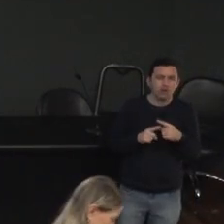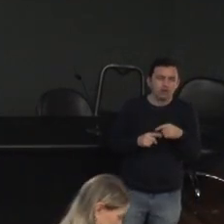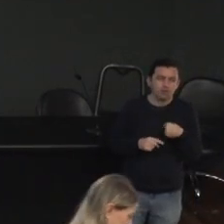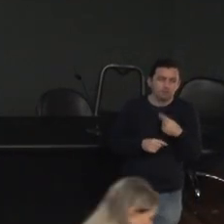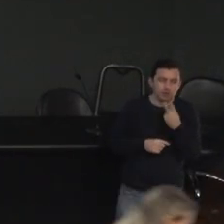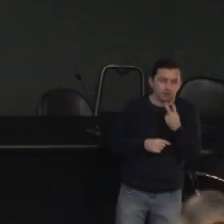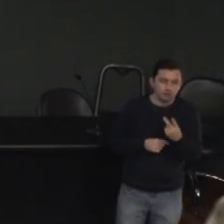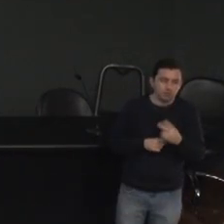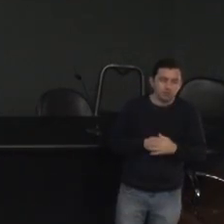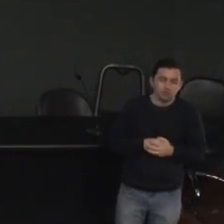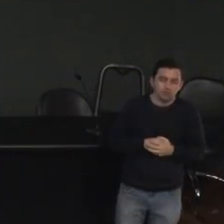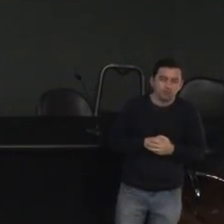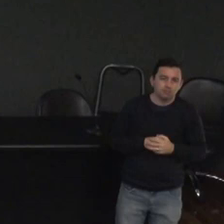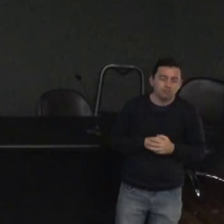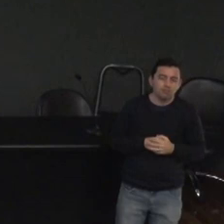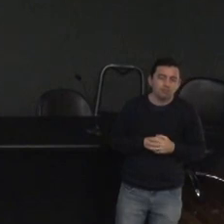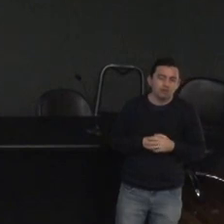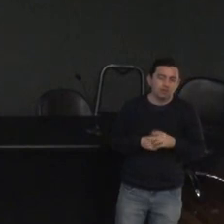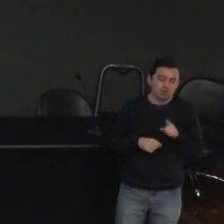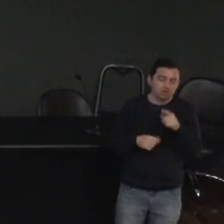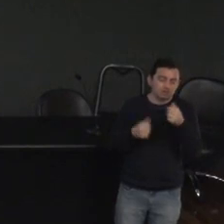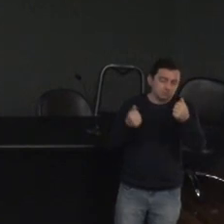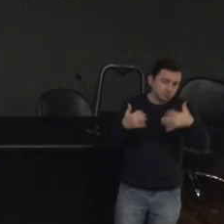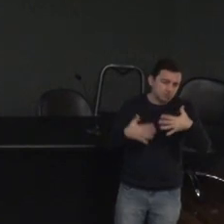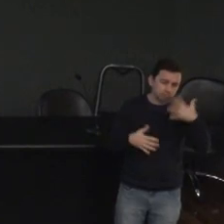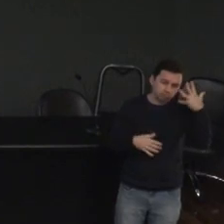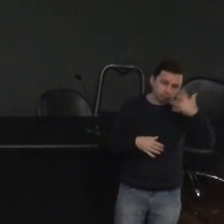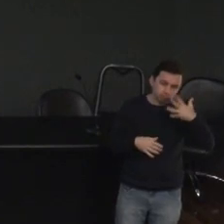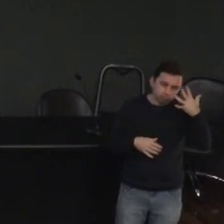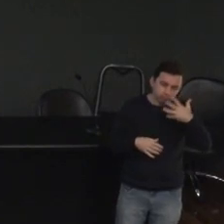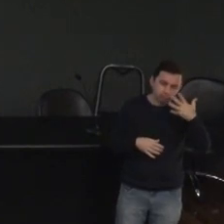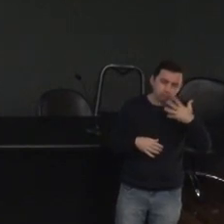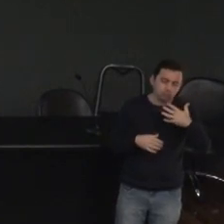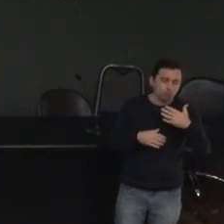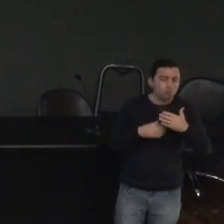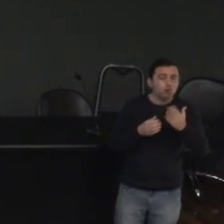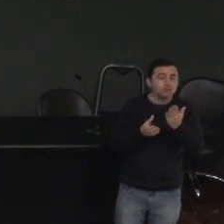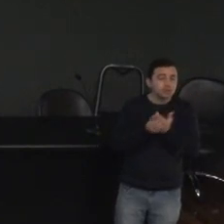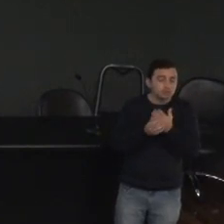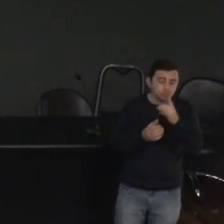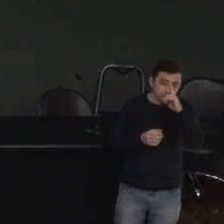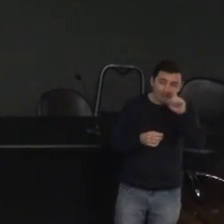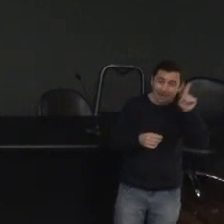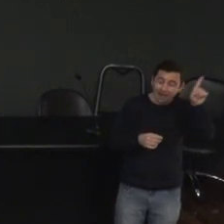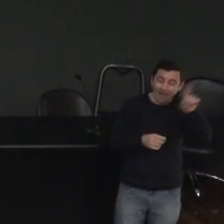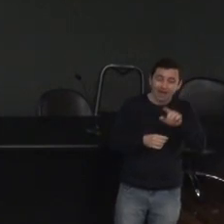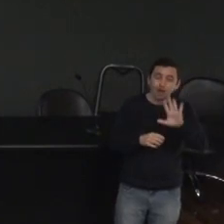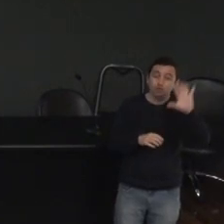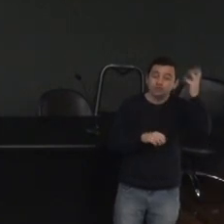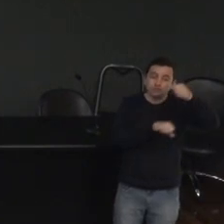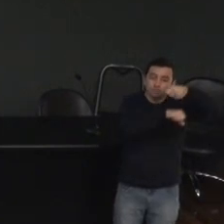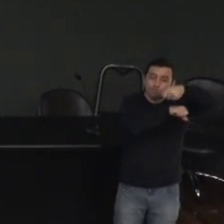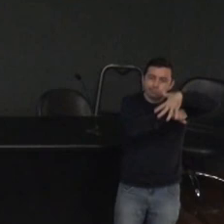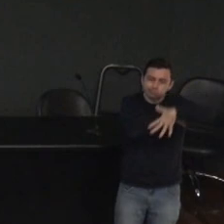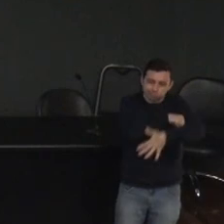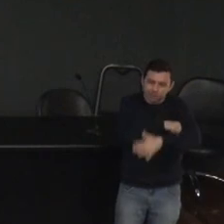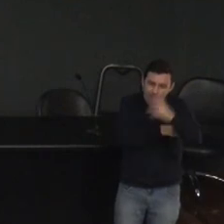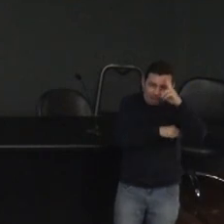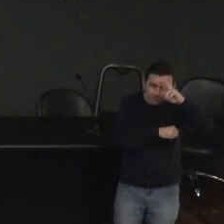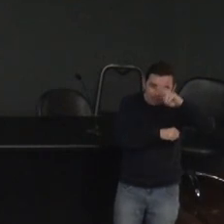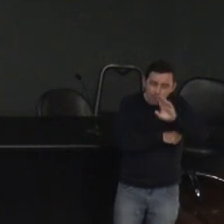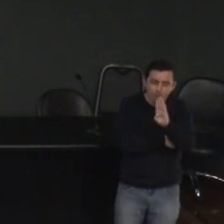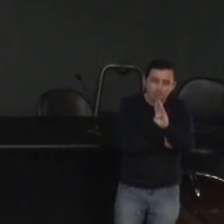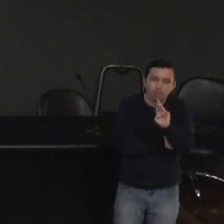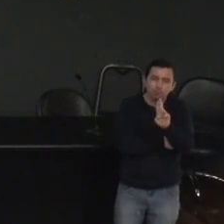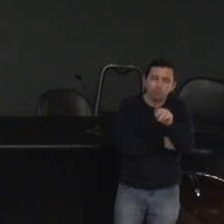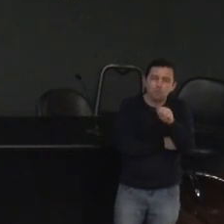ele dá uma palestra sobre o processo de gerenciamento de risco de Brumadinho e gerenciamento de crise depois do